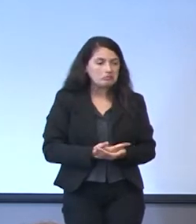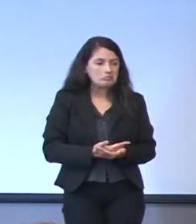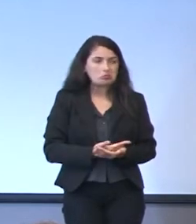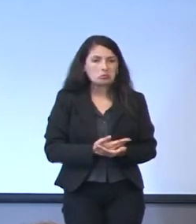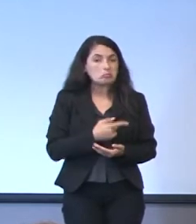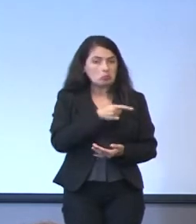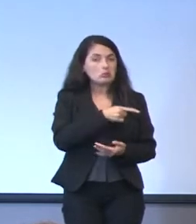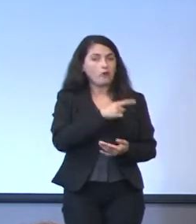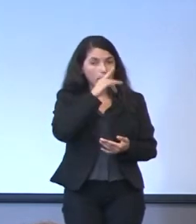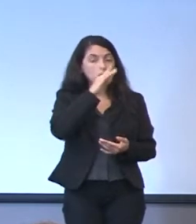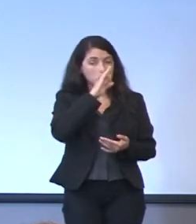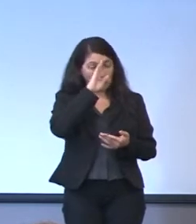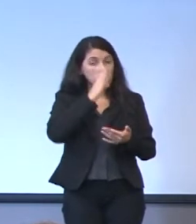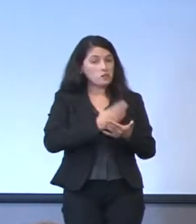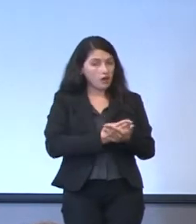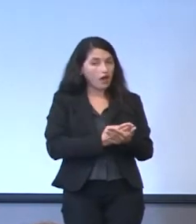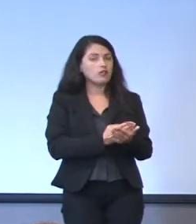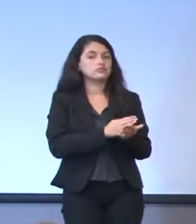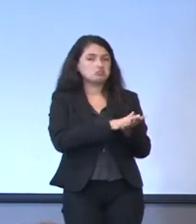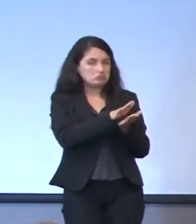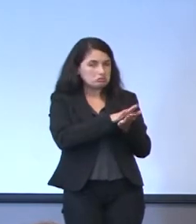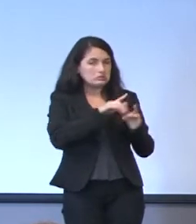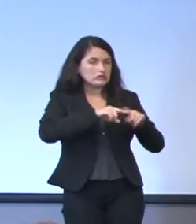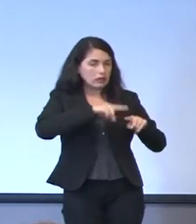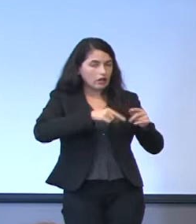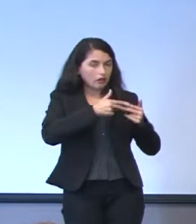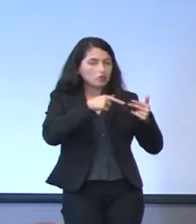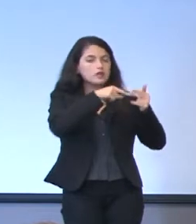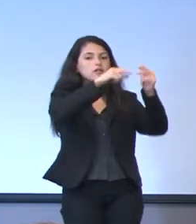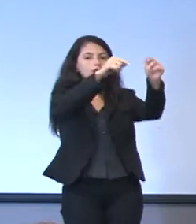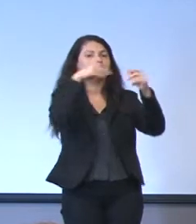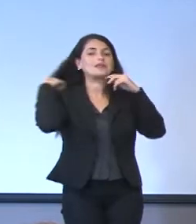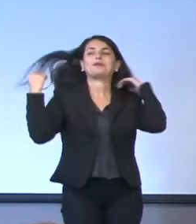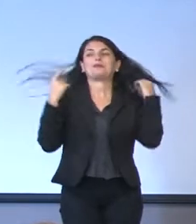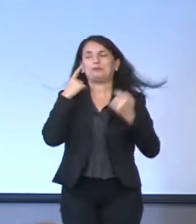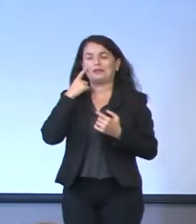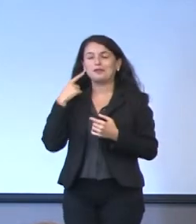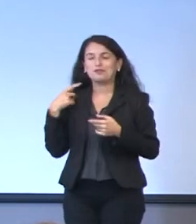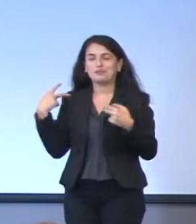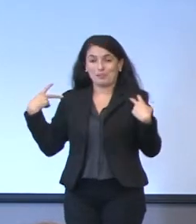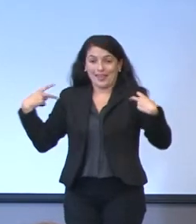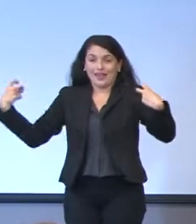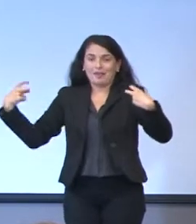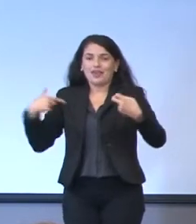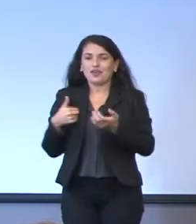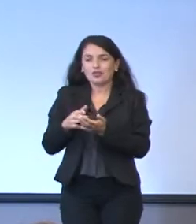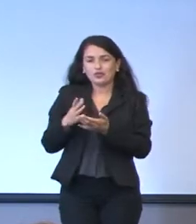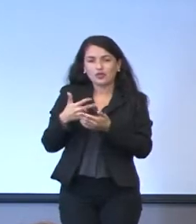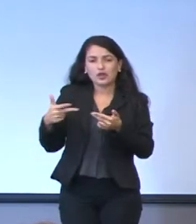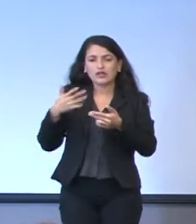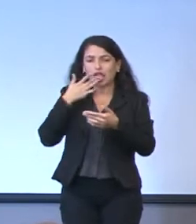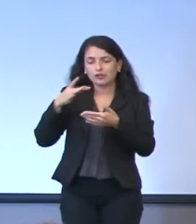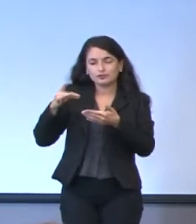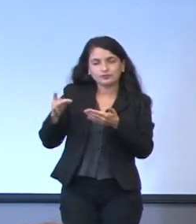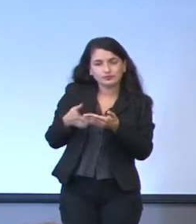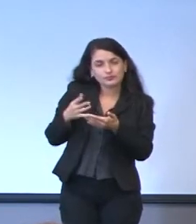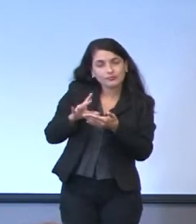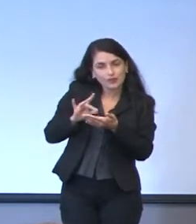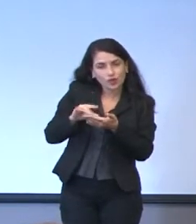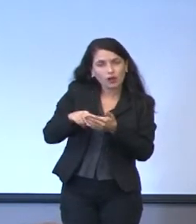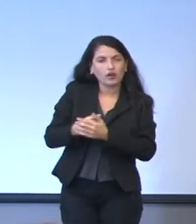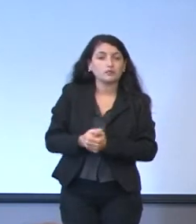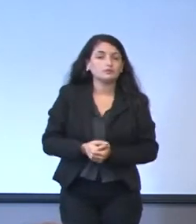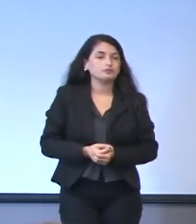fonte confiável, então eles vão perceber que eles foram colados. Eu quero começar chamando a atenção